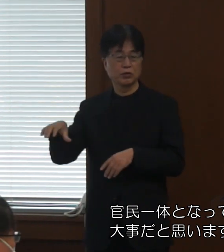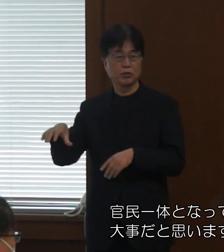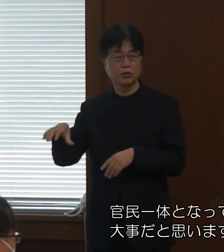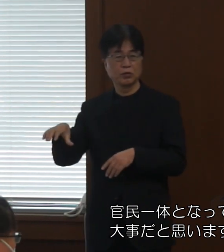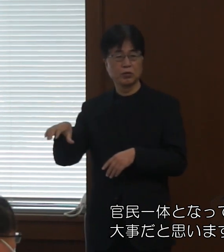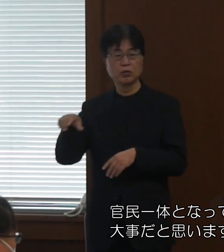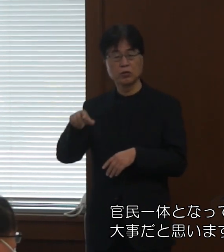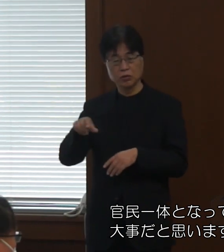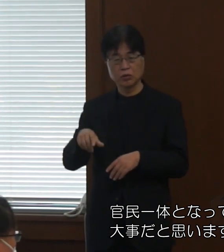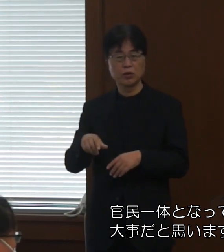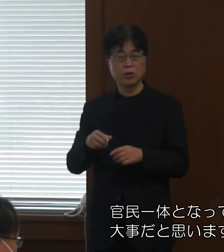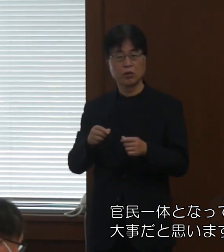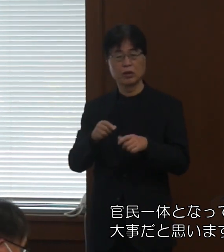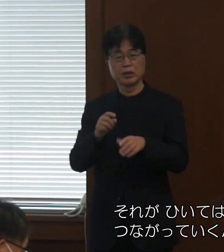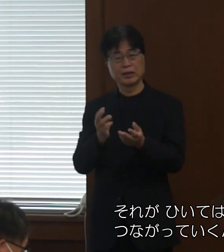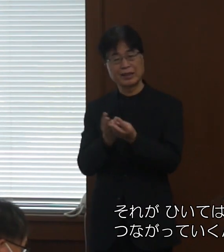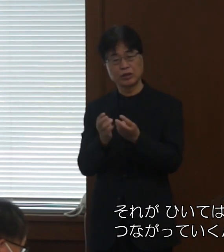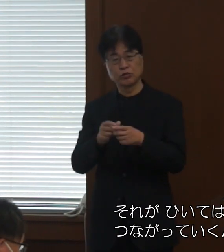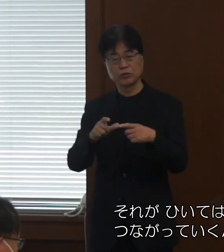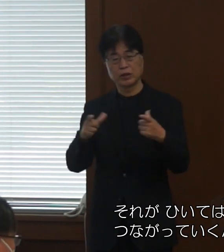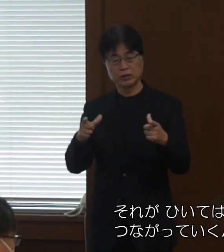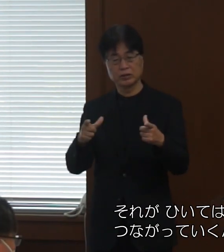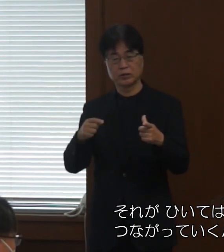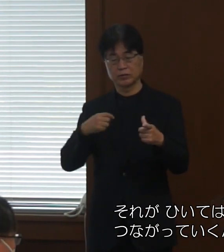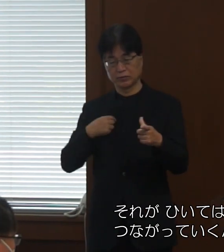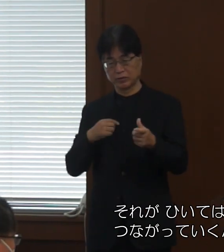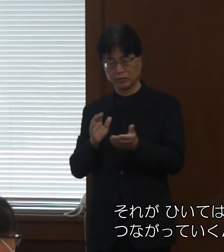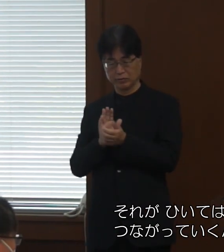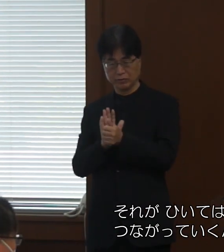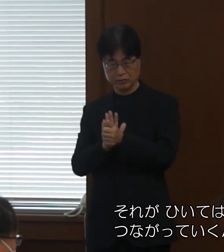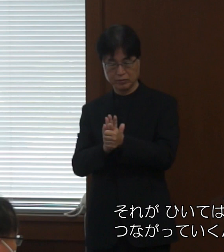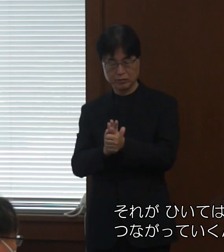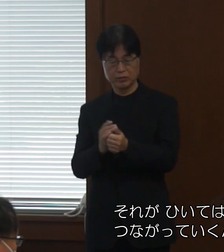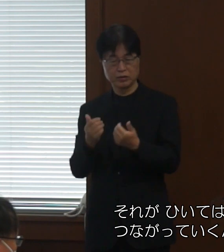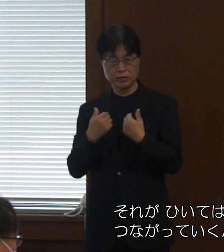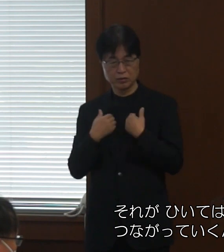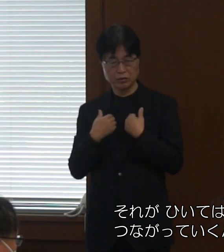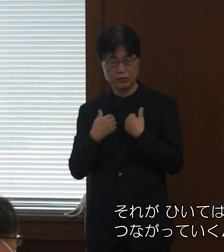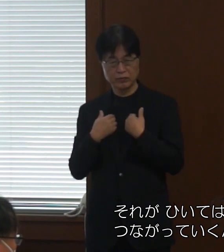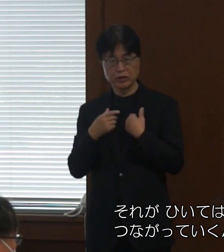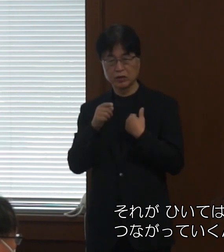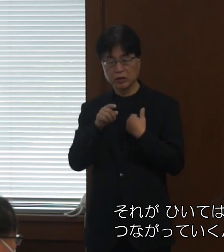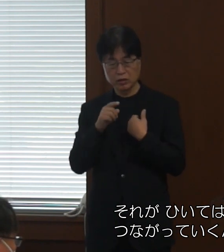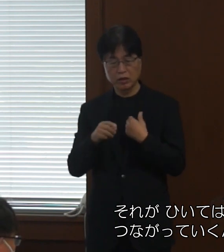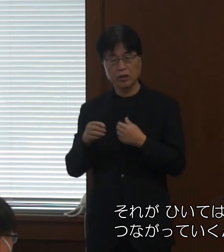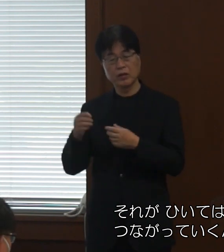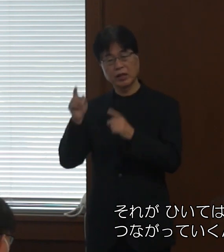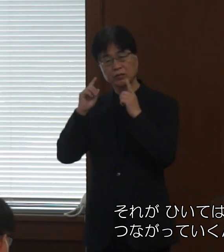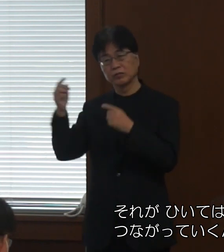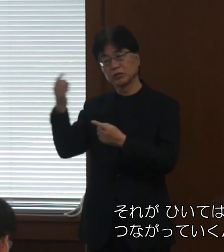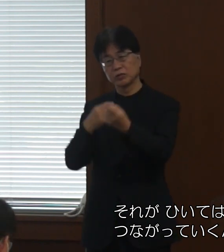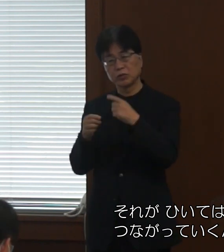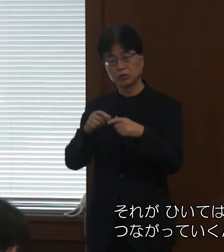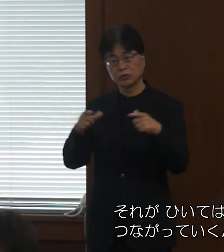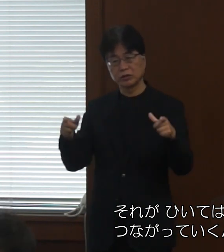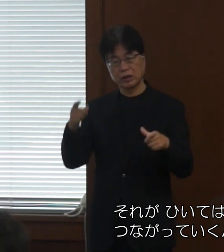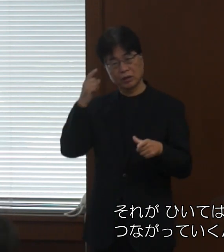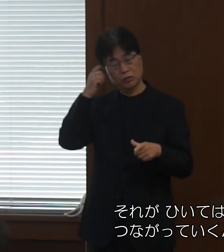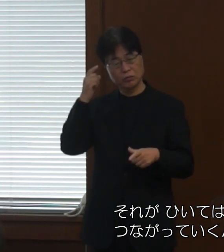ていくということが大事だというふうに思いますそれが聞いては県内周遊というものにつながっていくんだろうと考えています